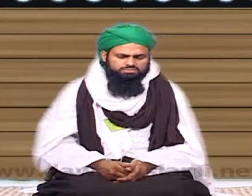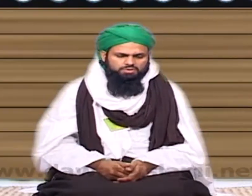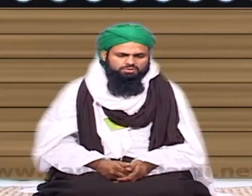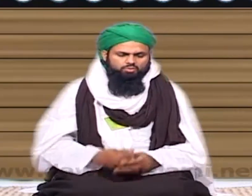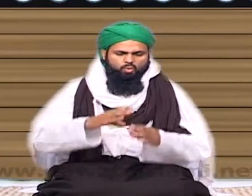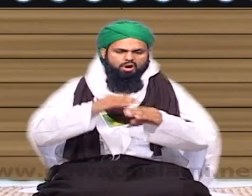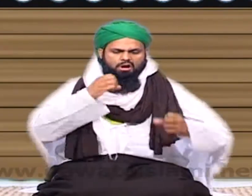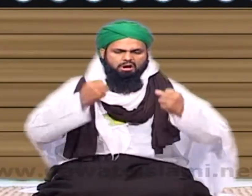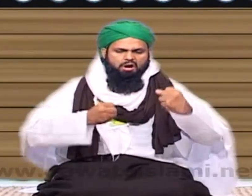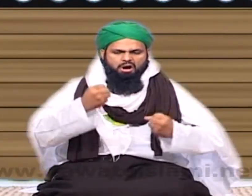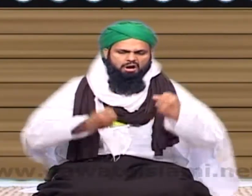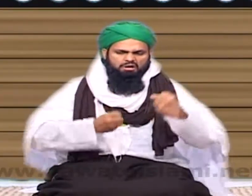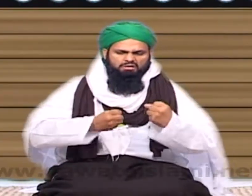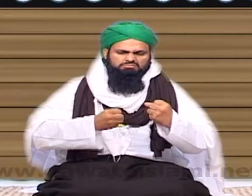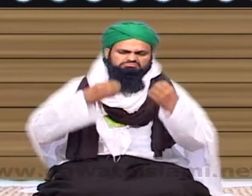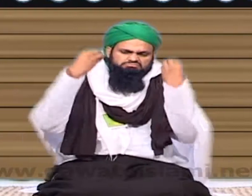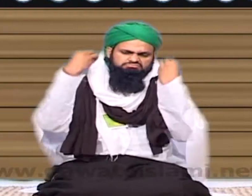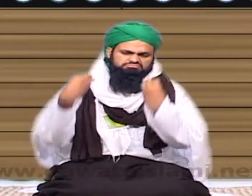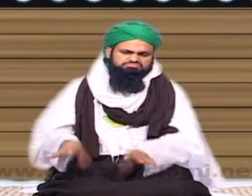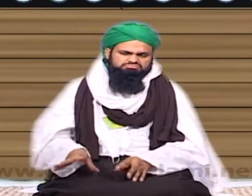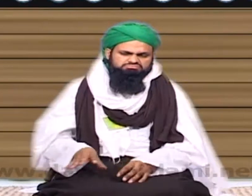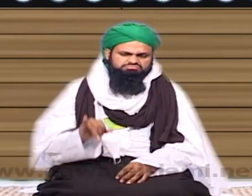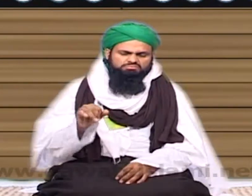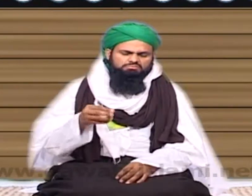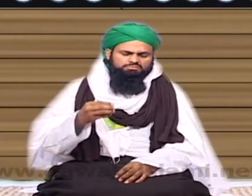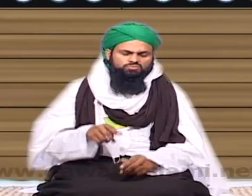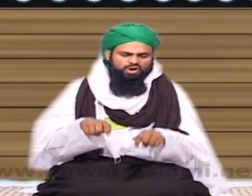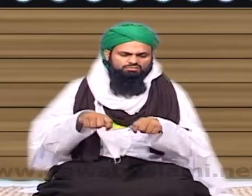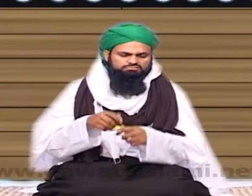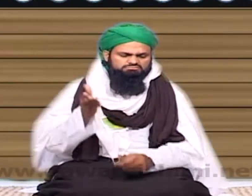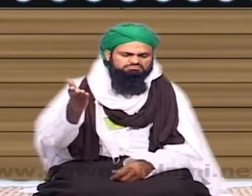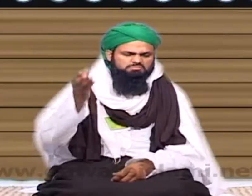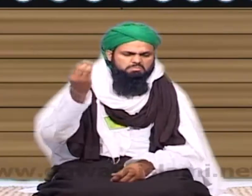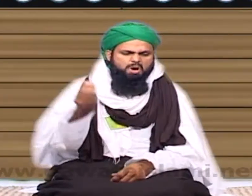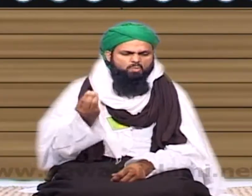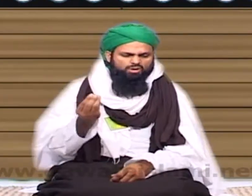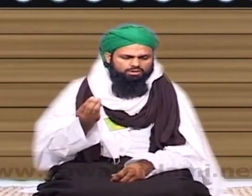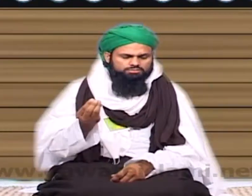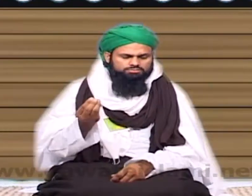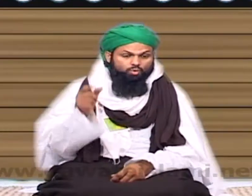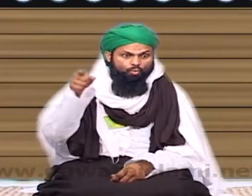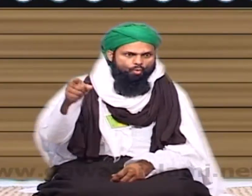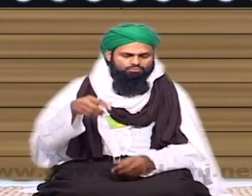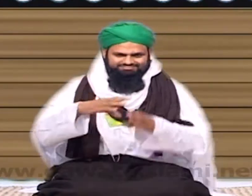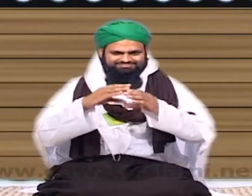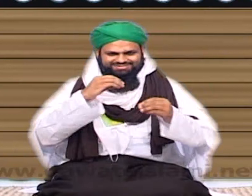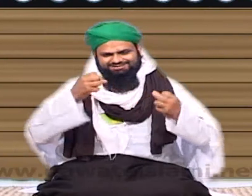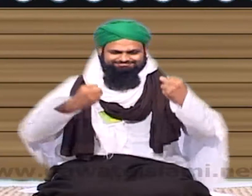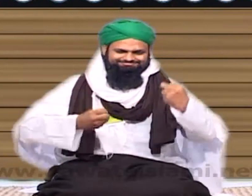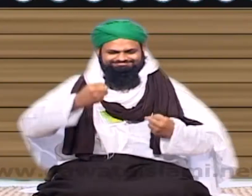سواری سست ہے، اس کی کار کھٹاڑا ہے، ہم لوگ بولتے ہیں نا کندم کار ہے اس کی. اب وہ بیچارہ اپنے زوم میں اپنی